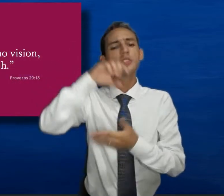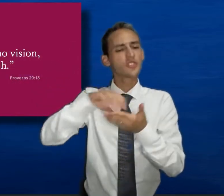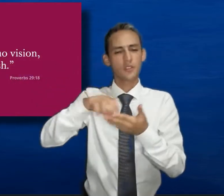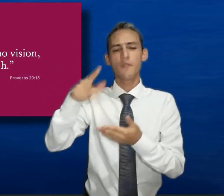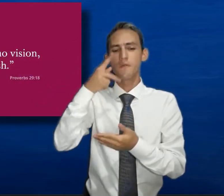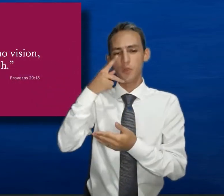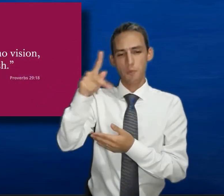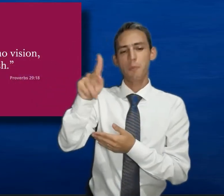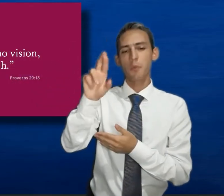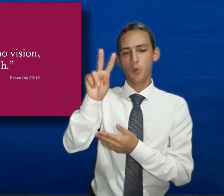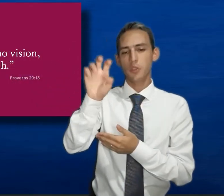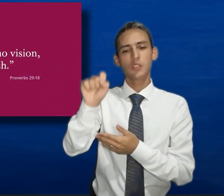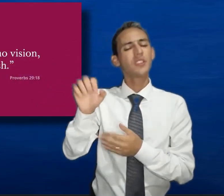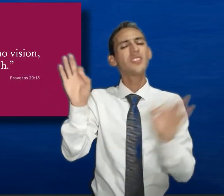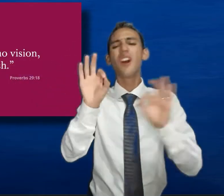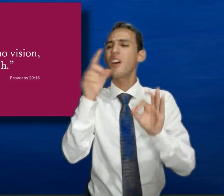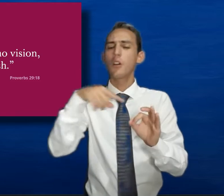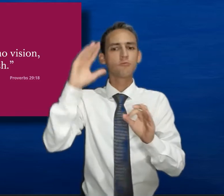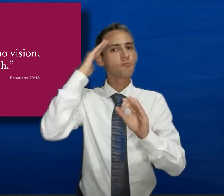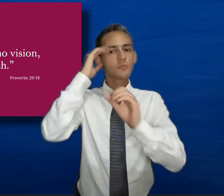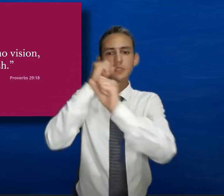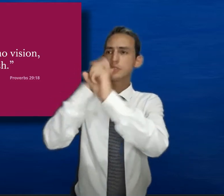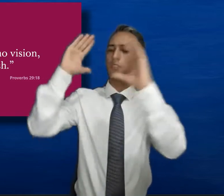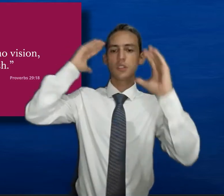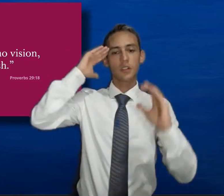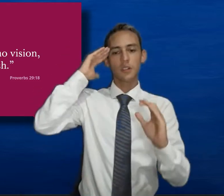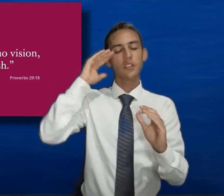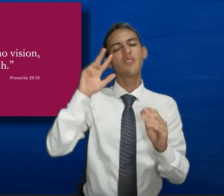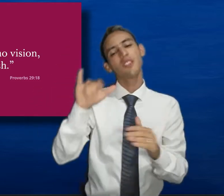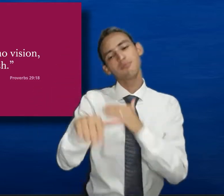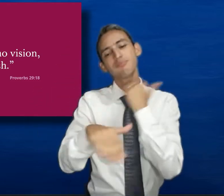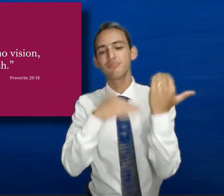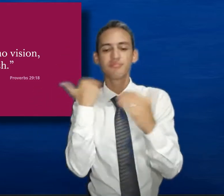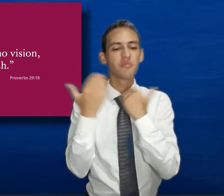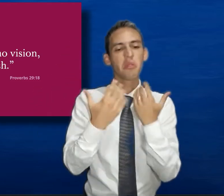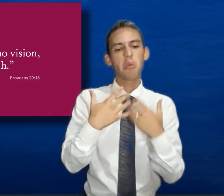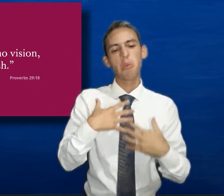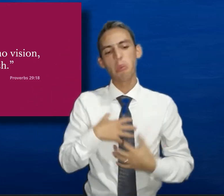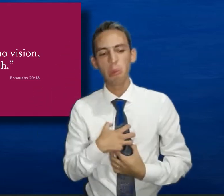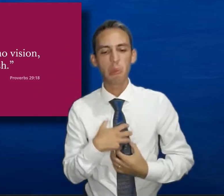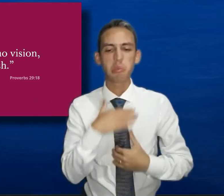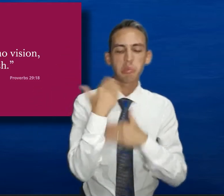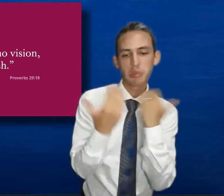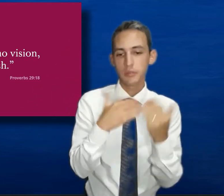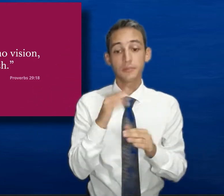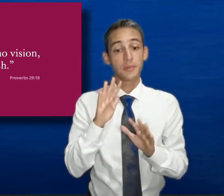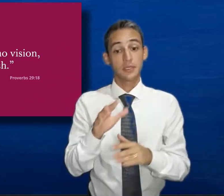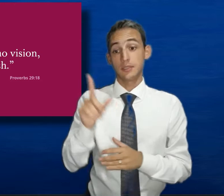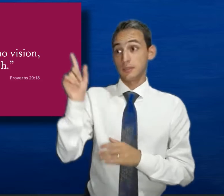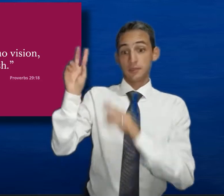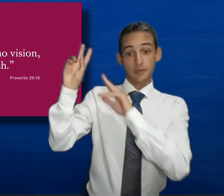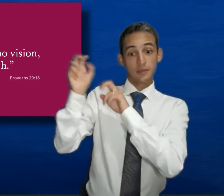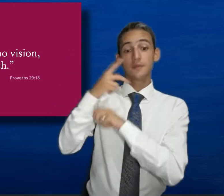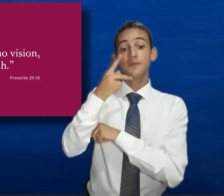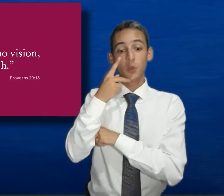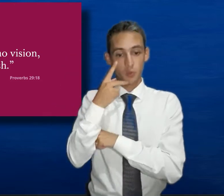ditado sábio e conhecido de Provérbios afirma: não havendo visão, o povo perece. Esse princípio